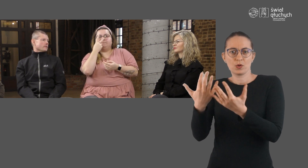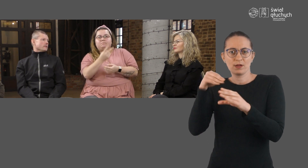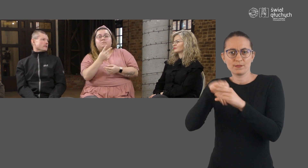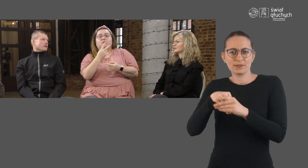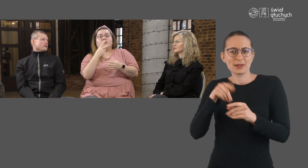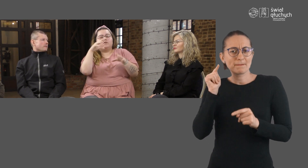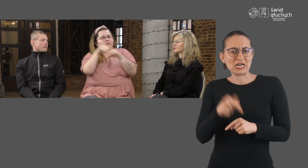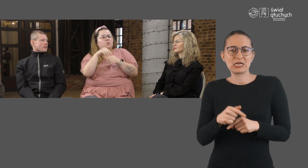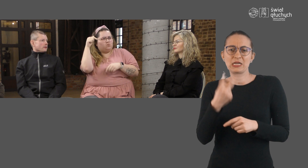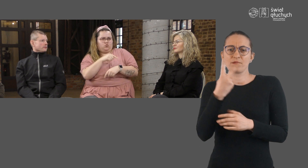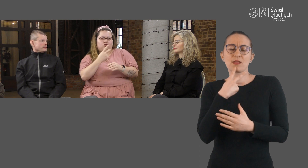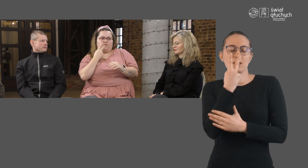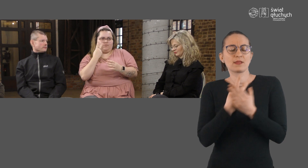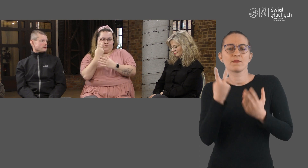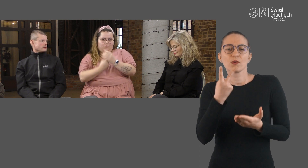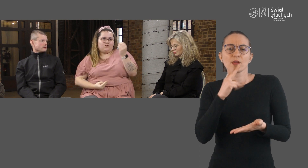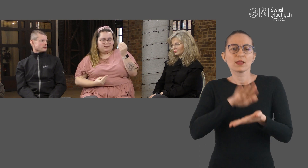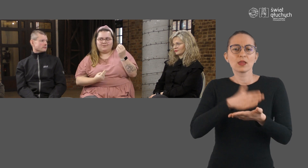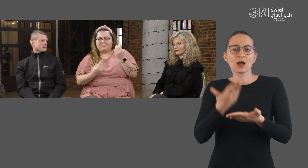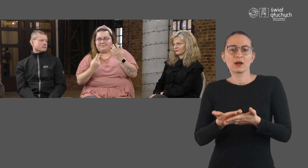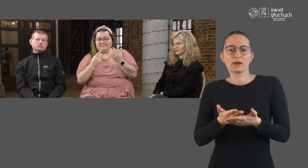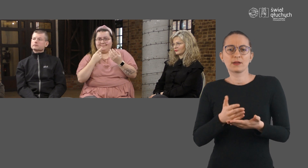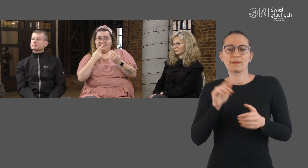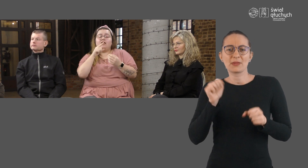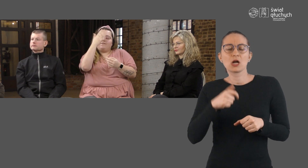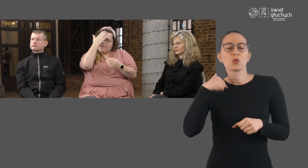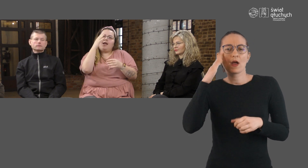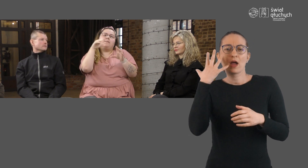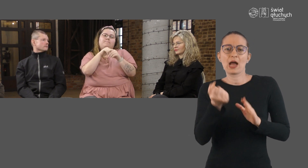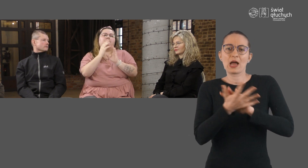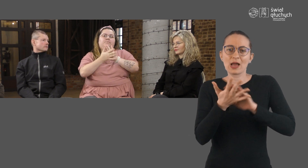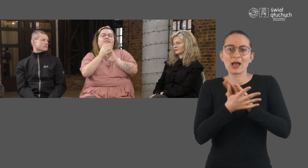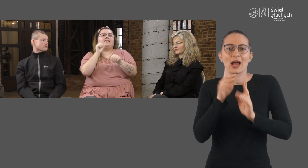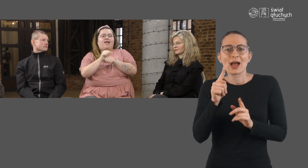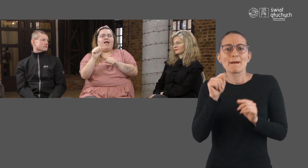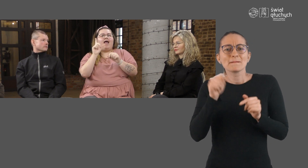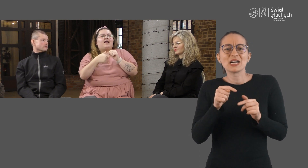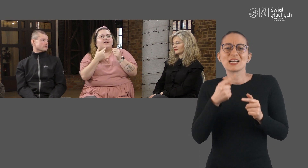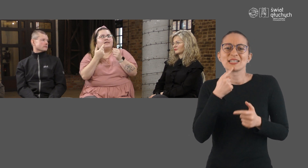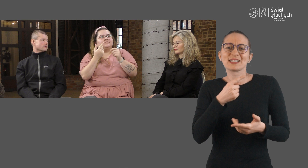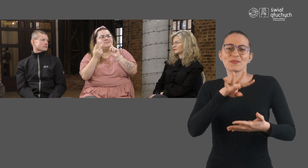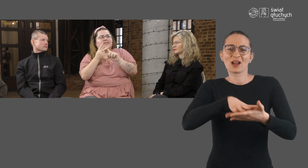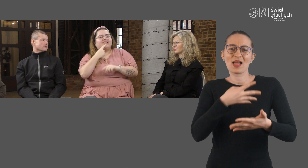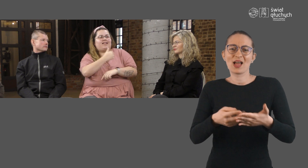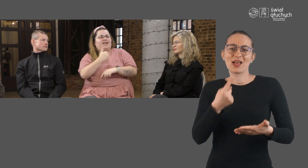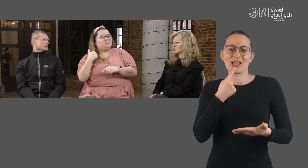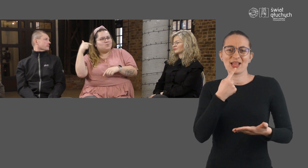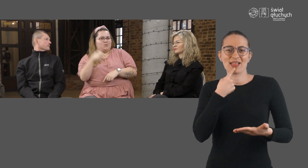czułam jakby upadek i taki wzrost w momencie, kiedy uczyłam się w języku migowym. Uważam, że bardzo ważna jest dwujęzyczna edukacja.